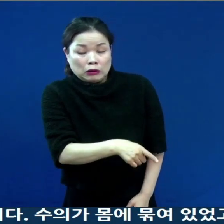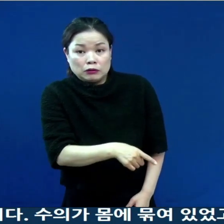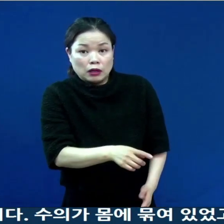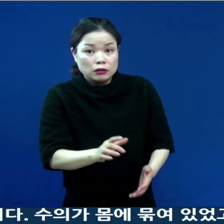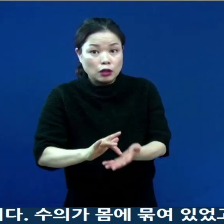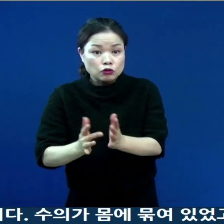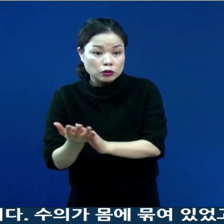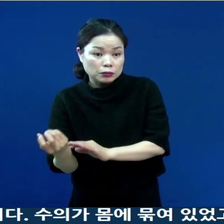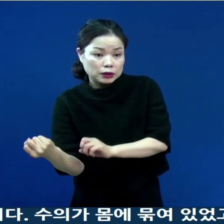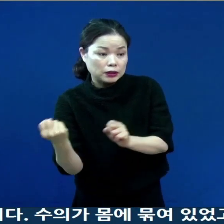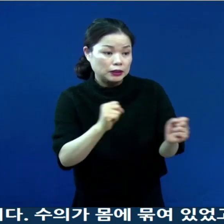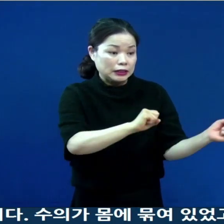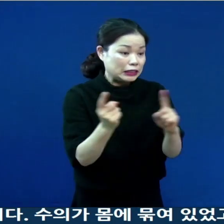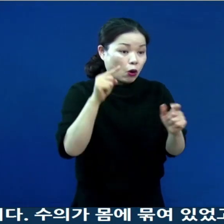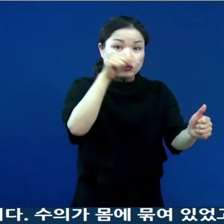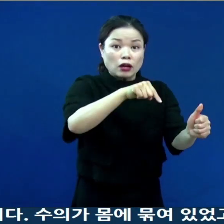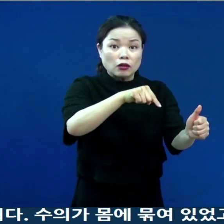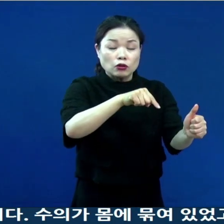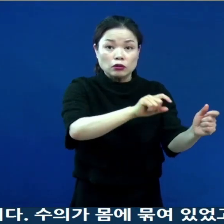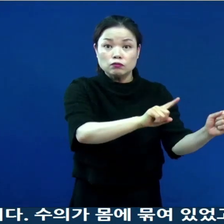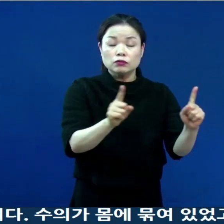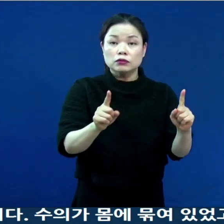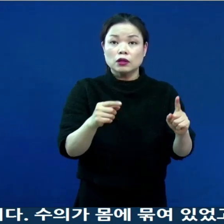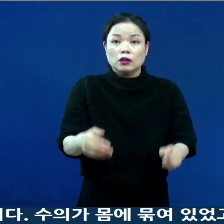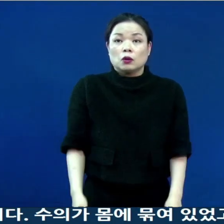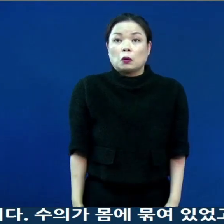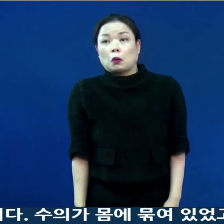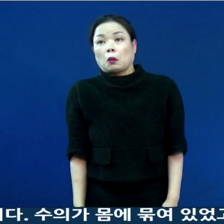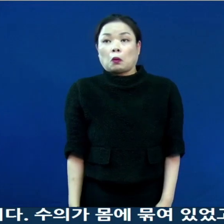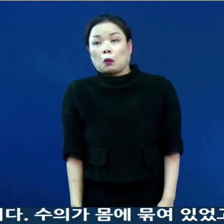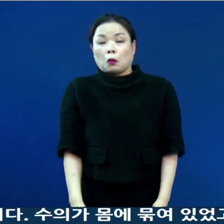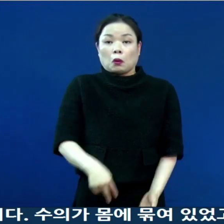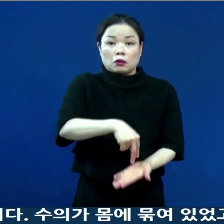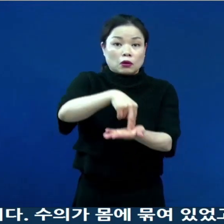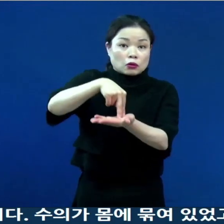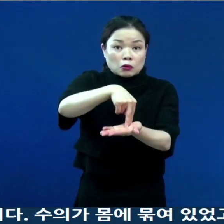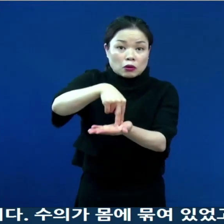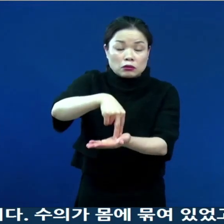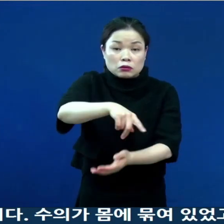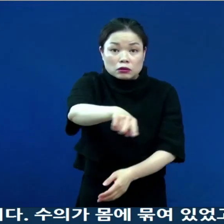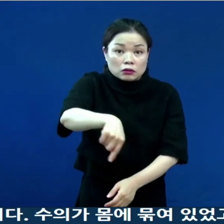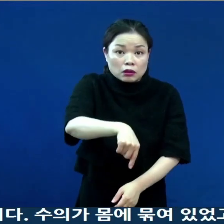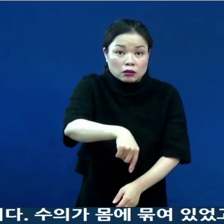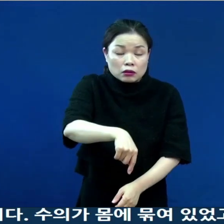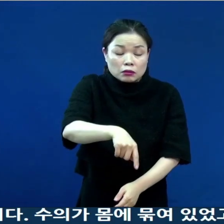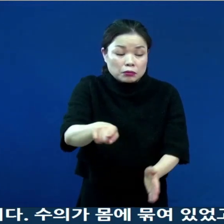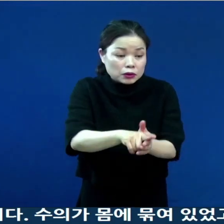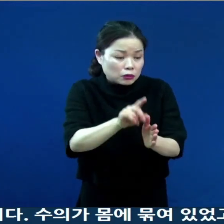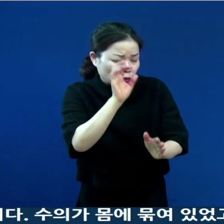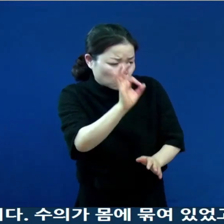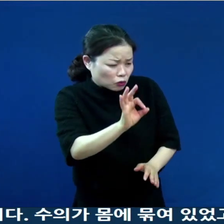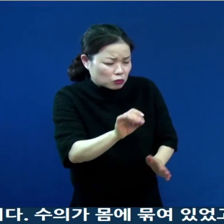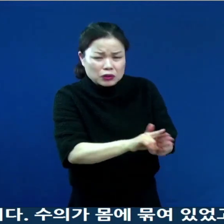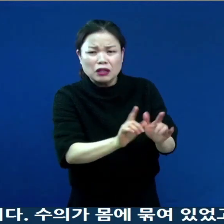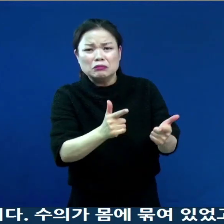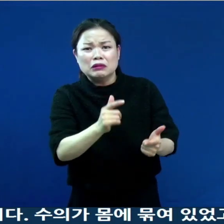일어나라 그래갖고 일어나서 살아나가지고 수의를 입고 이렇게 다니고 있는데 그걸 보고 안 믿는 사람이 정상입니까?